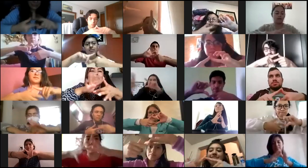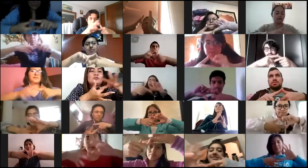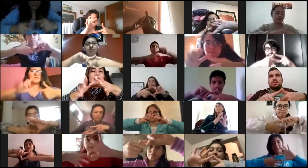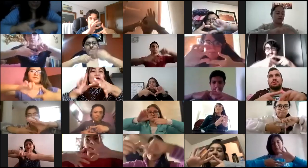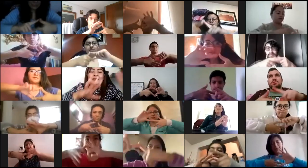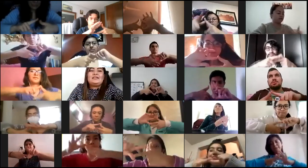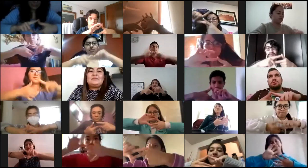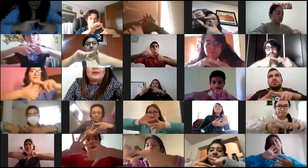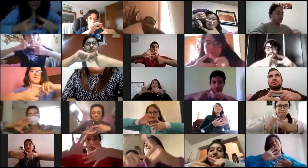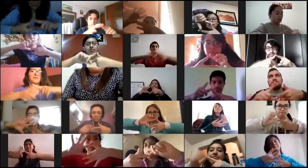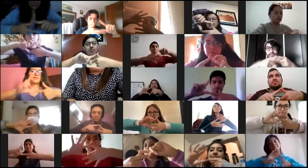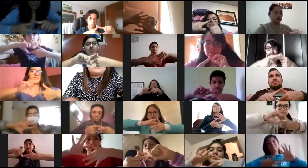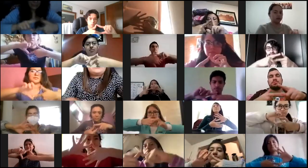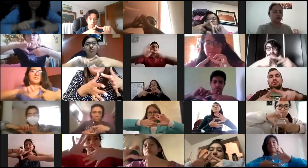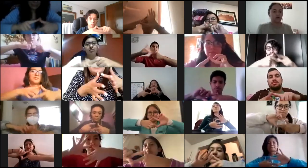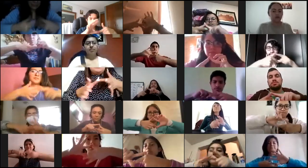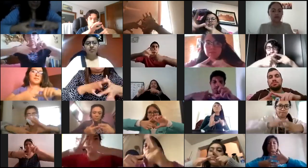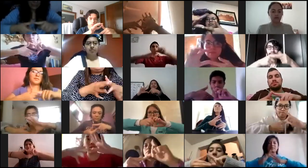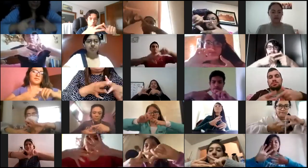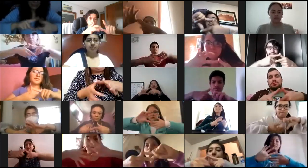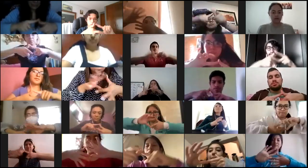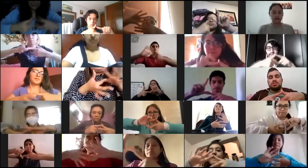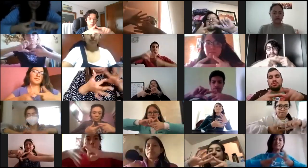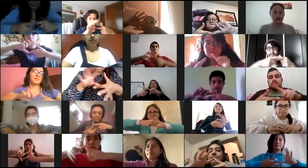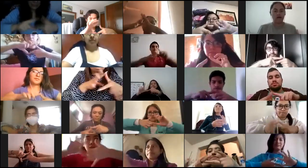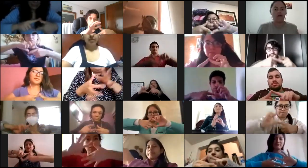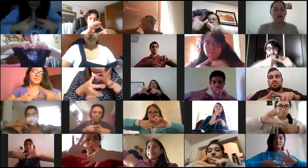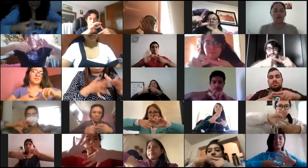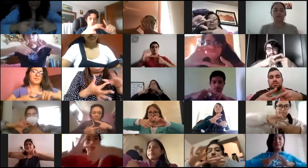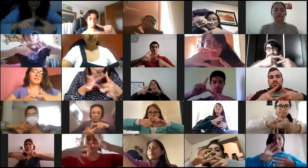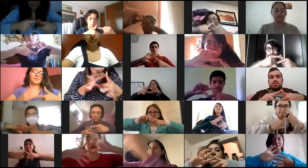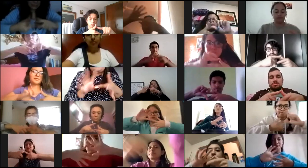dar, déjenme bajar un poco más la cámara, y le comenzamos a dar velocidad.